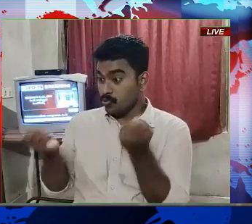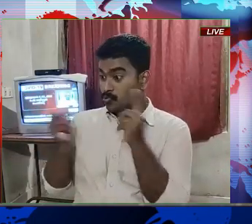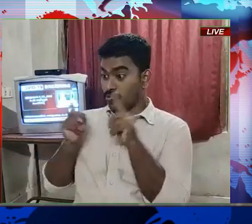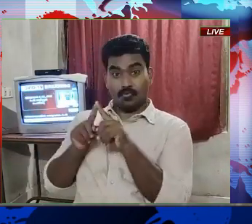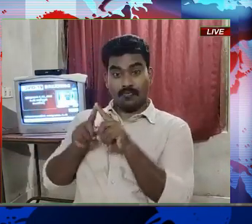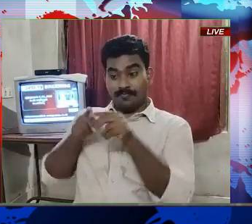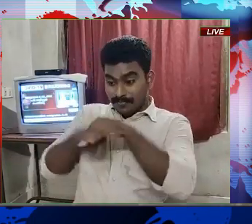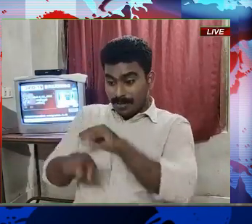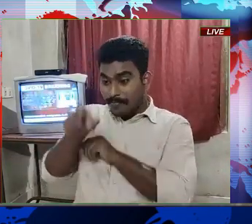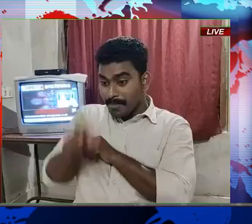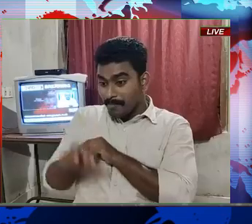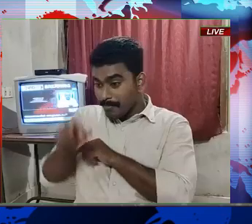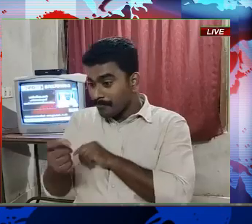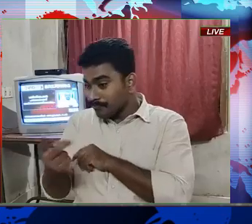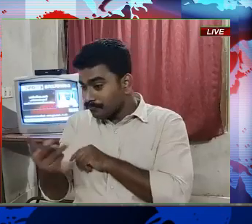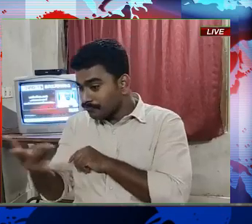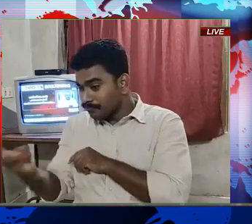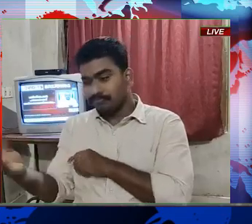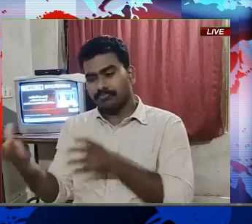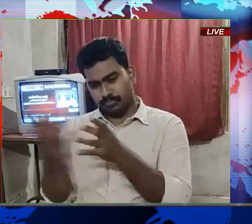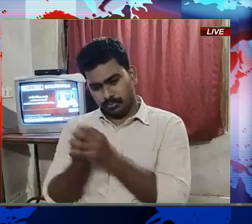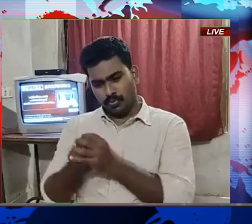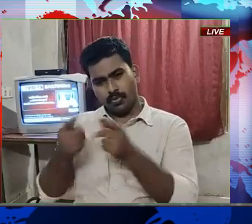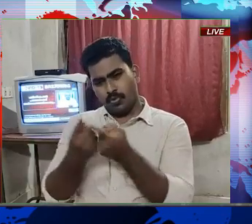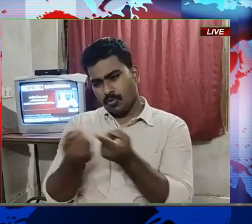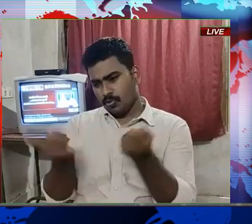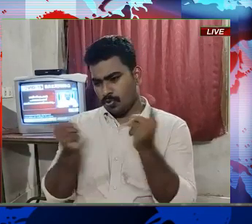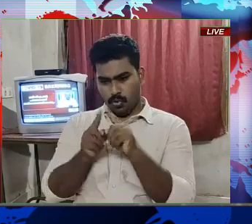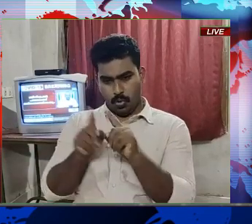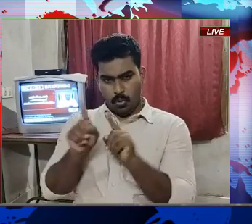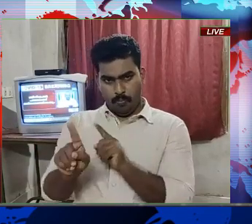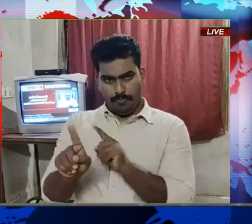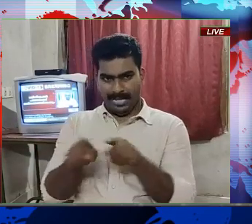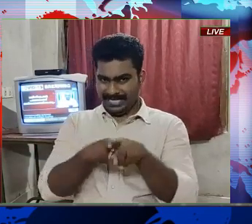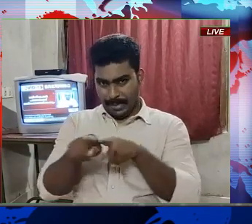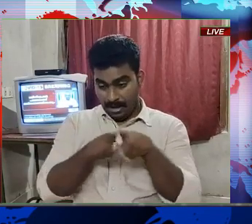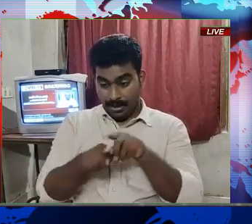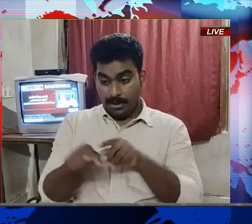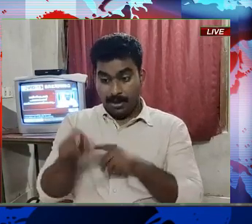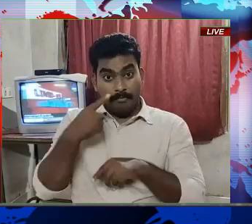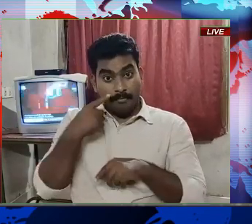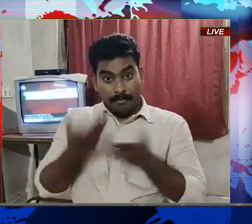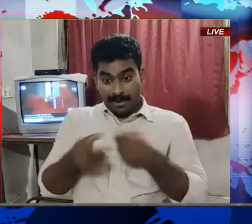സാധാരണ നാട്ടിലെത്തിക്കാറുമുണ്ട്. ഇപ്പോൾ യാത്രാ വിമാനമില്ല.